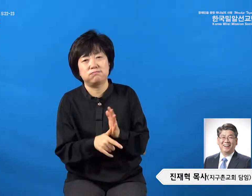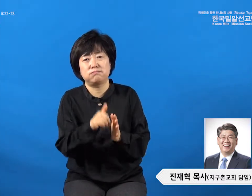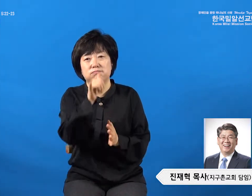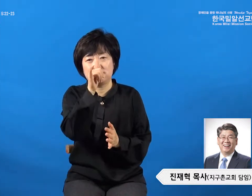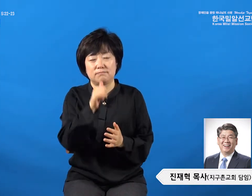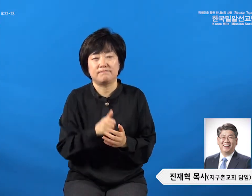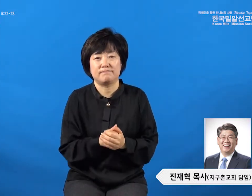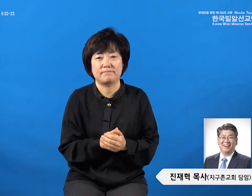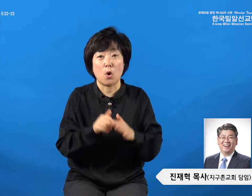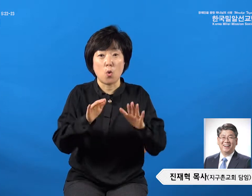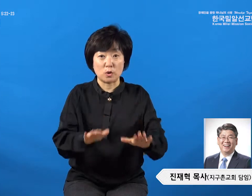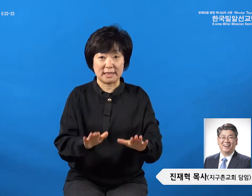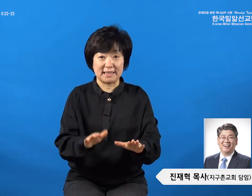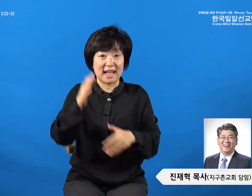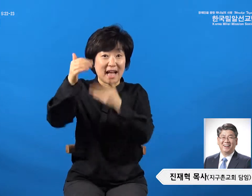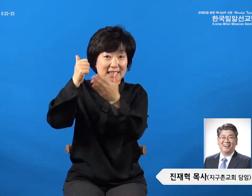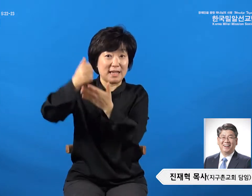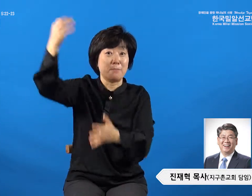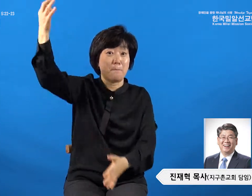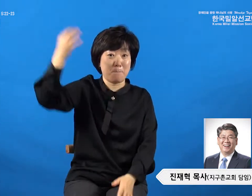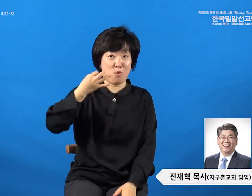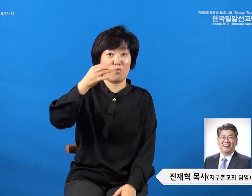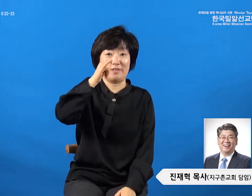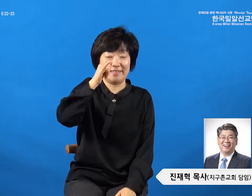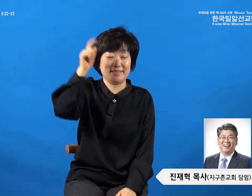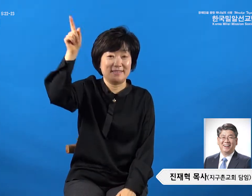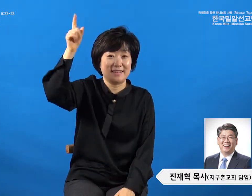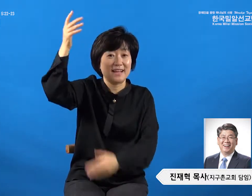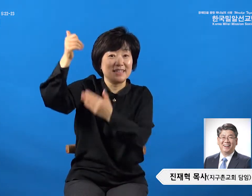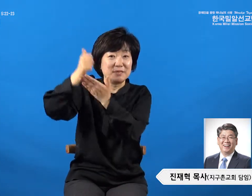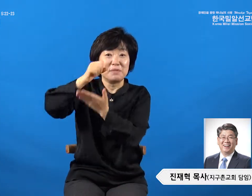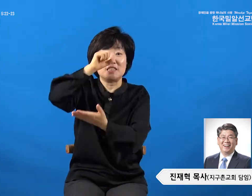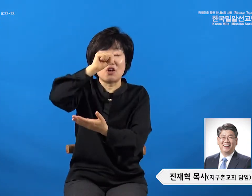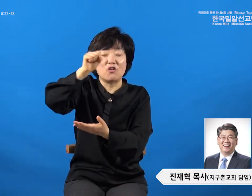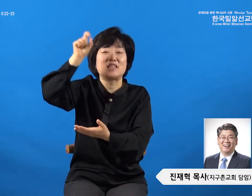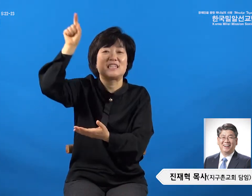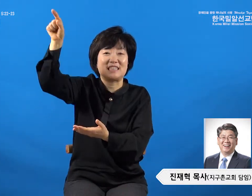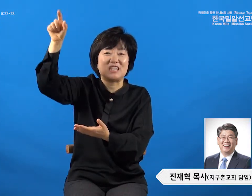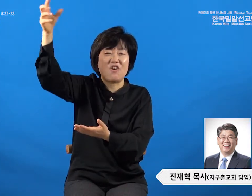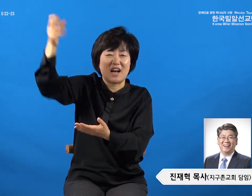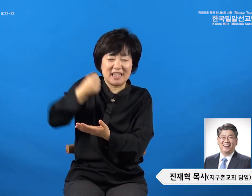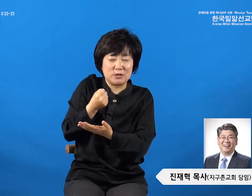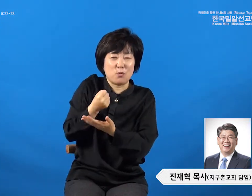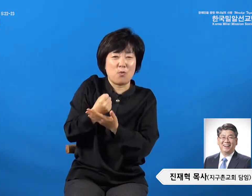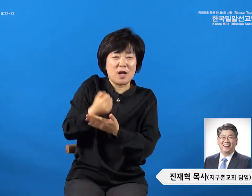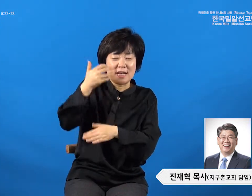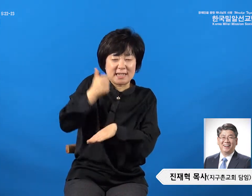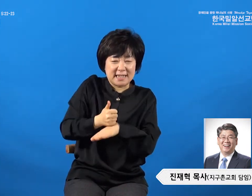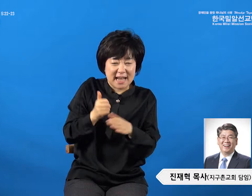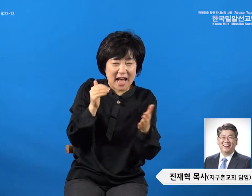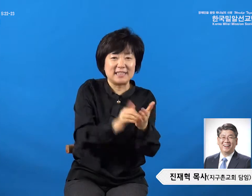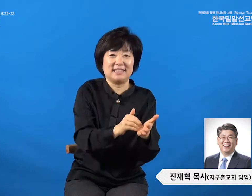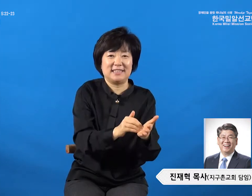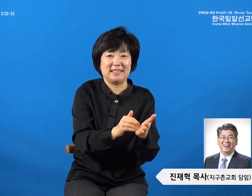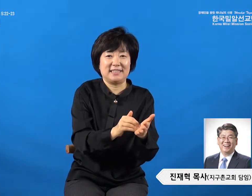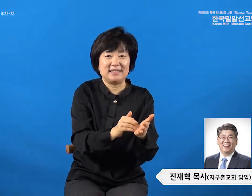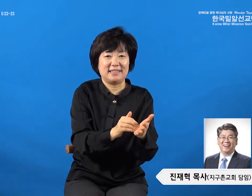때가 있습니다. 오늘 하나님이 보고 계십니다. 하나님의 선하심으로